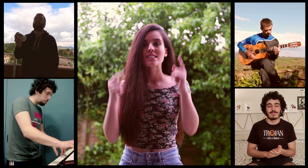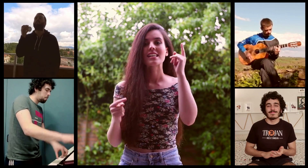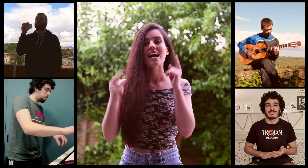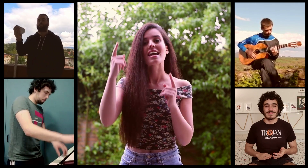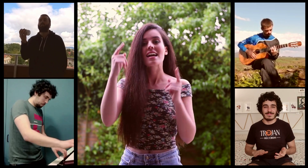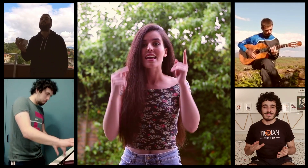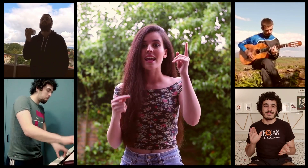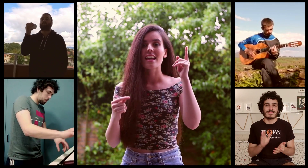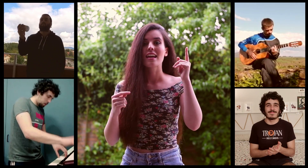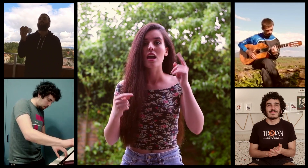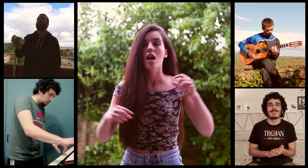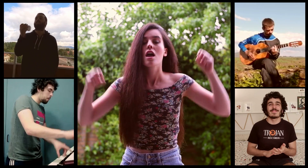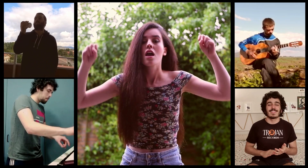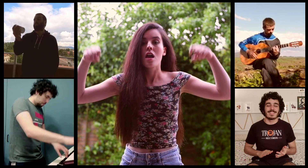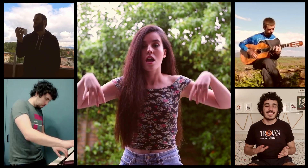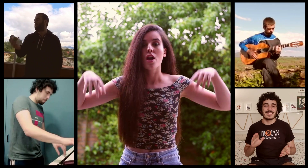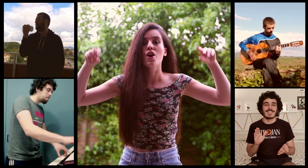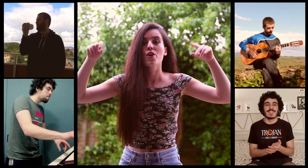noiz nahi ere,